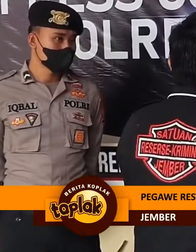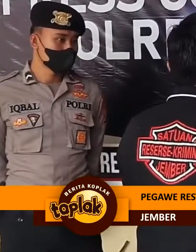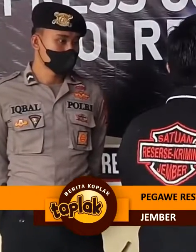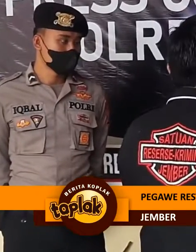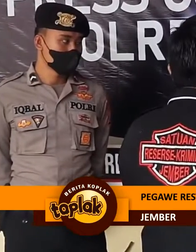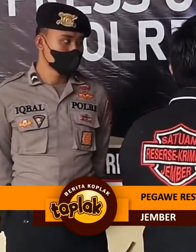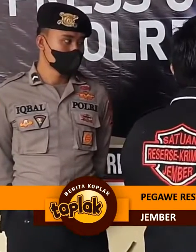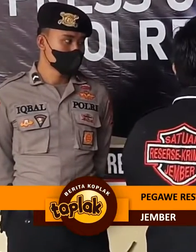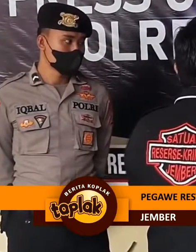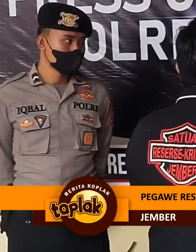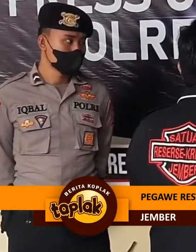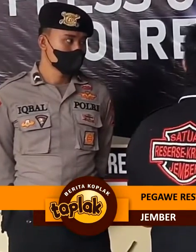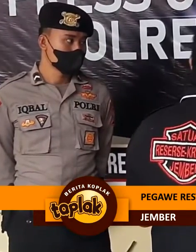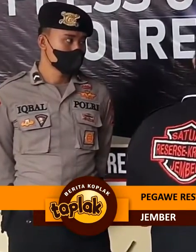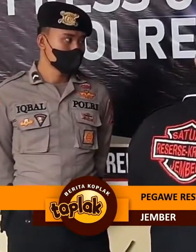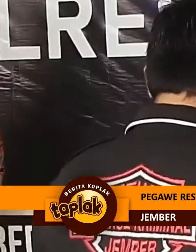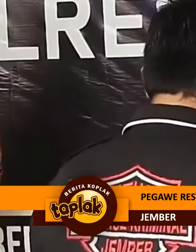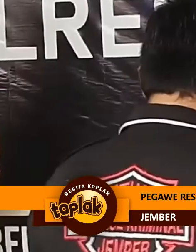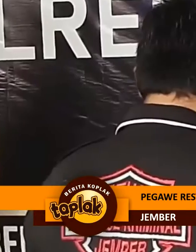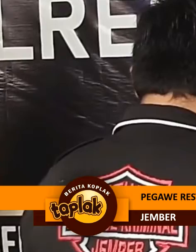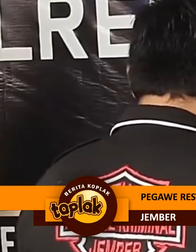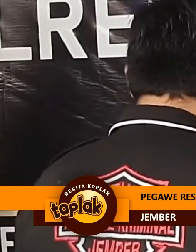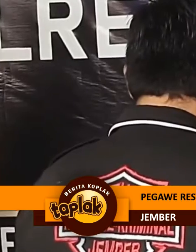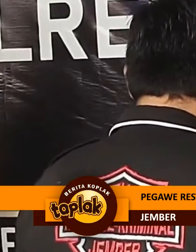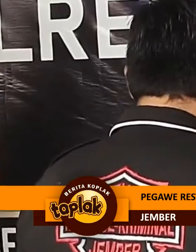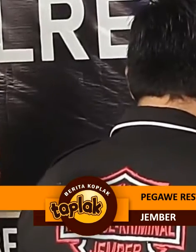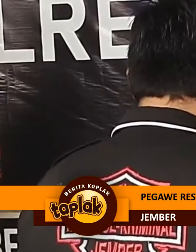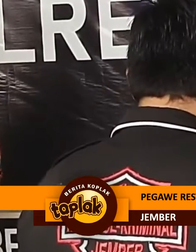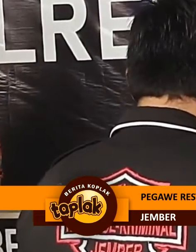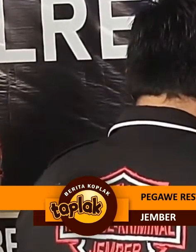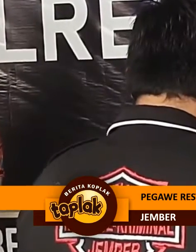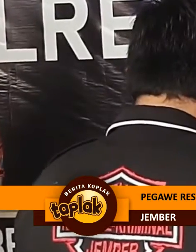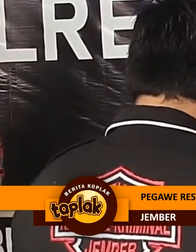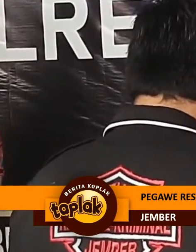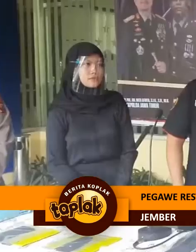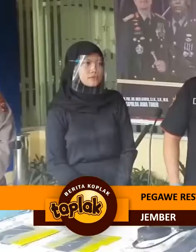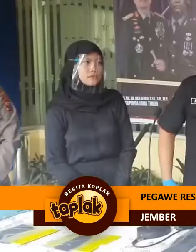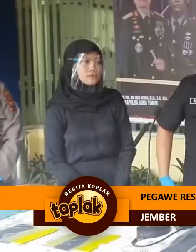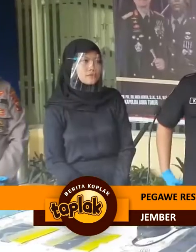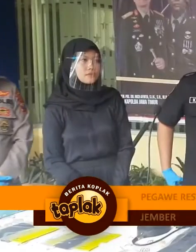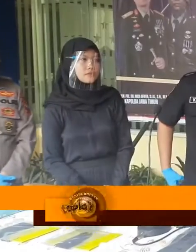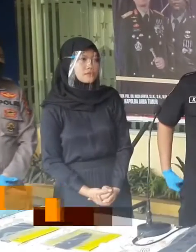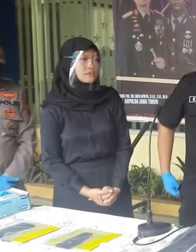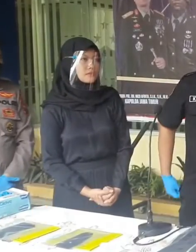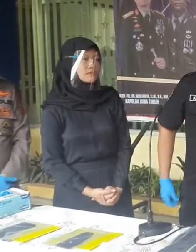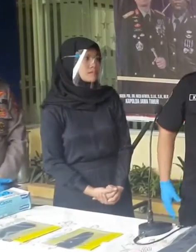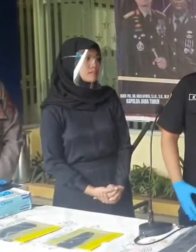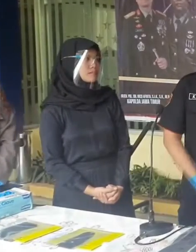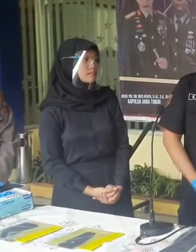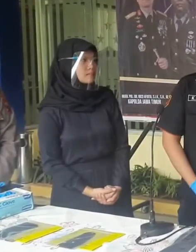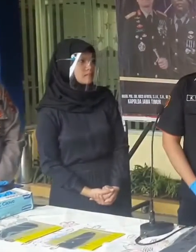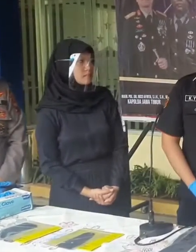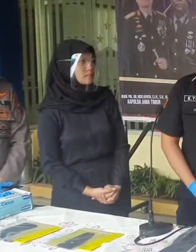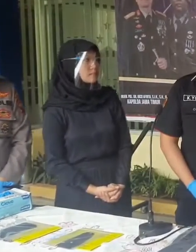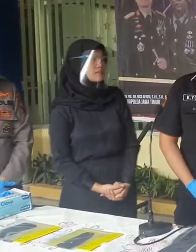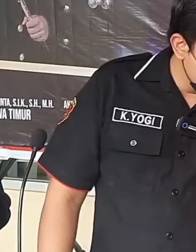Kronologi kecekle MA, 23 tahun, karyawan salah siji restoran Cepasah Cinang Jember, awalnya teko laporan salah siji pengunjung restoran